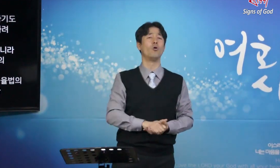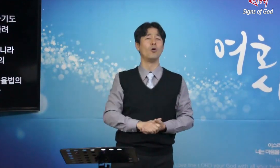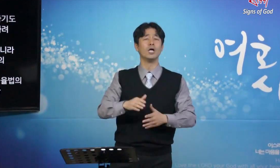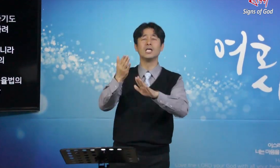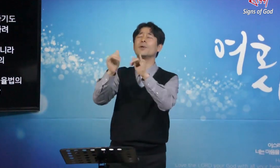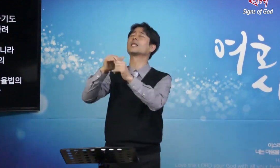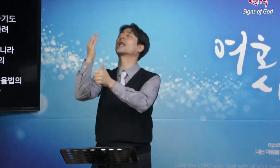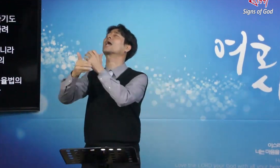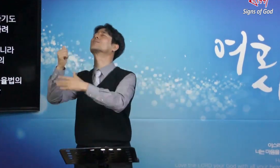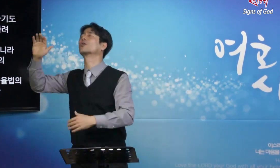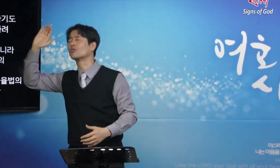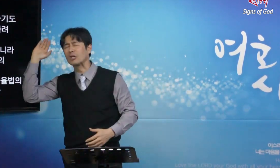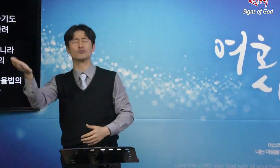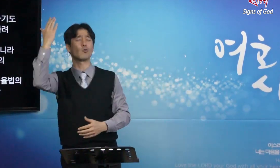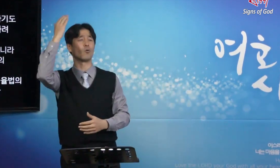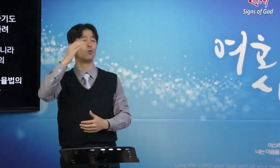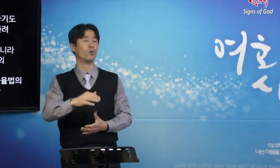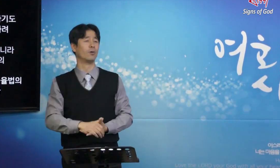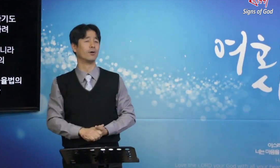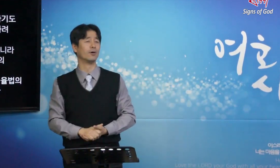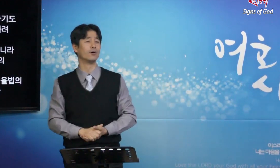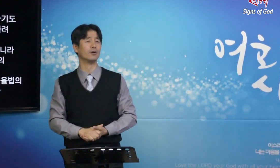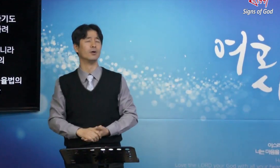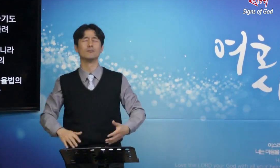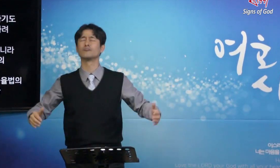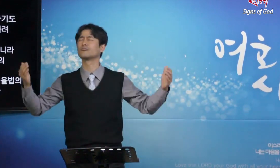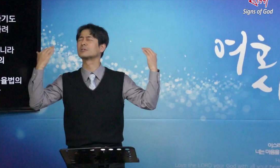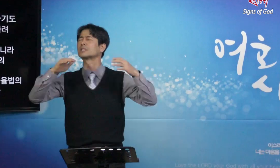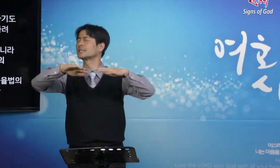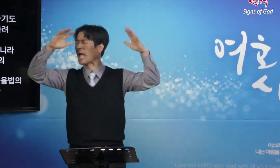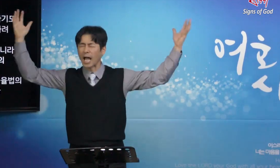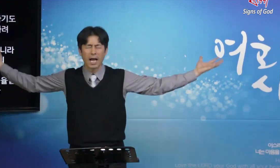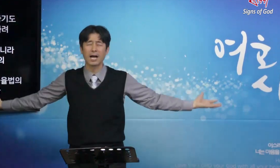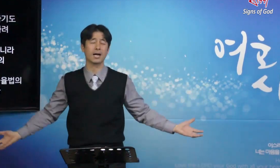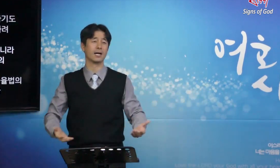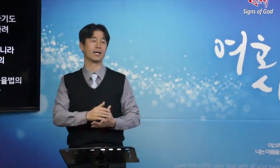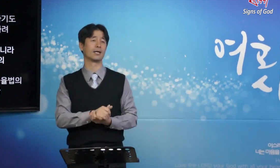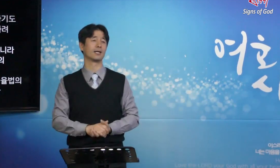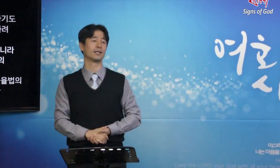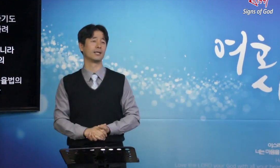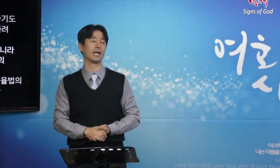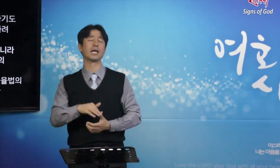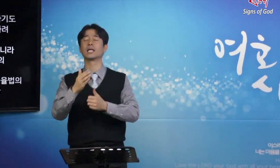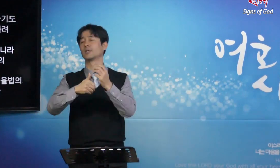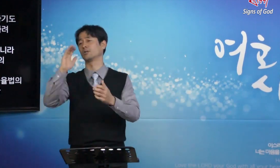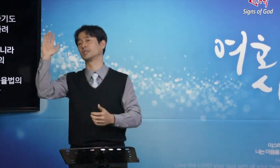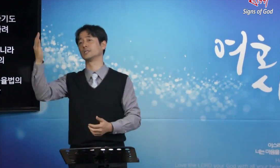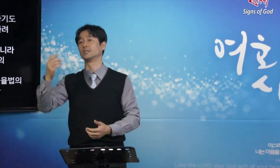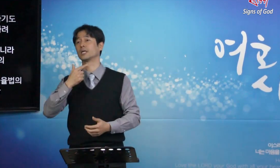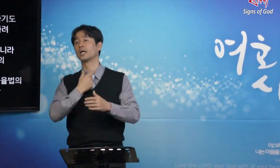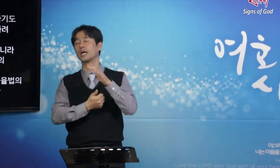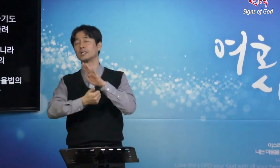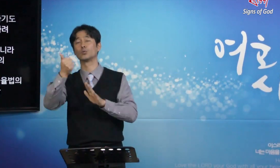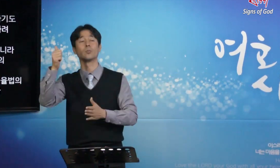그 하나님이 우리의 하나님이 되시는 전 세계의 모든